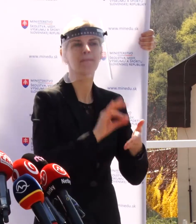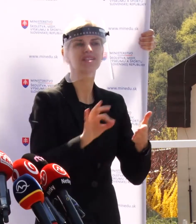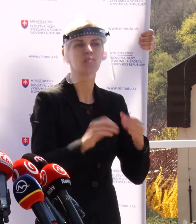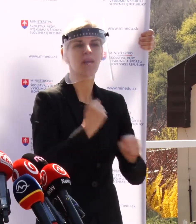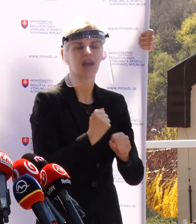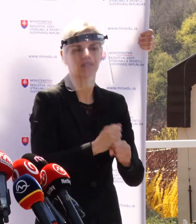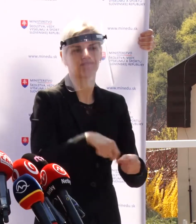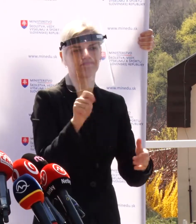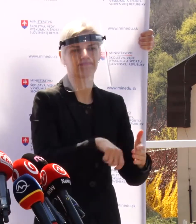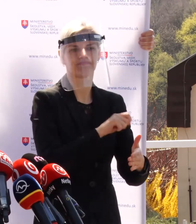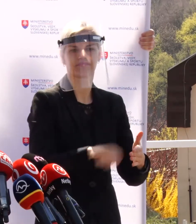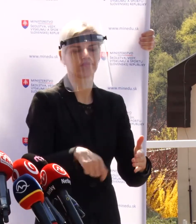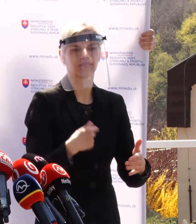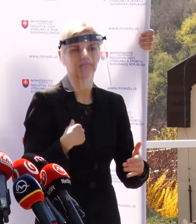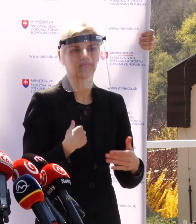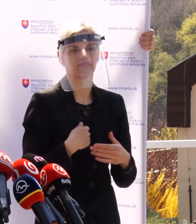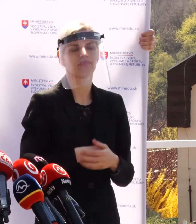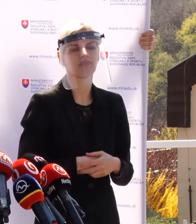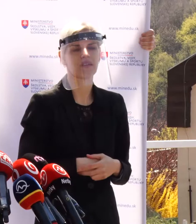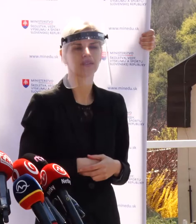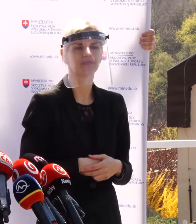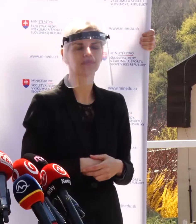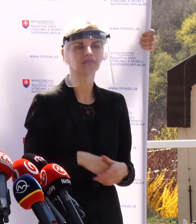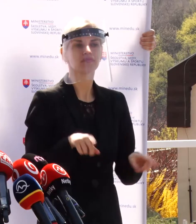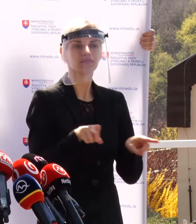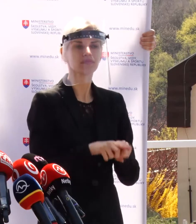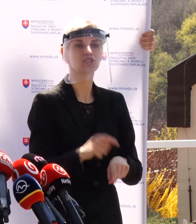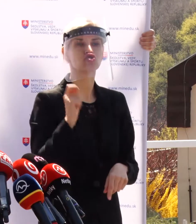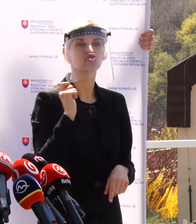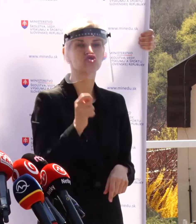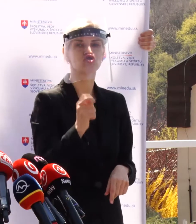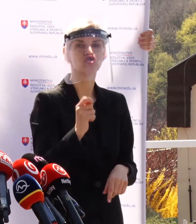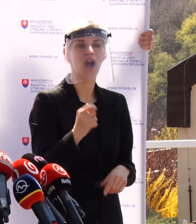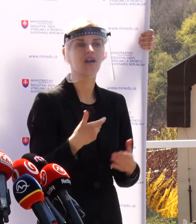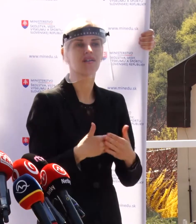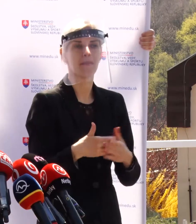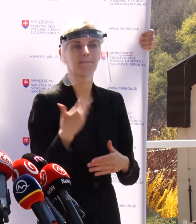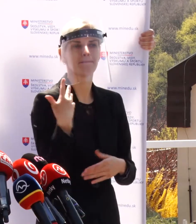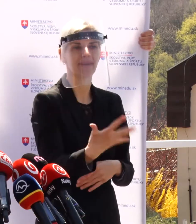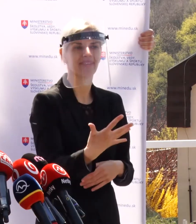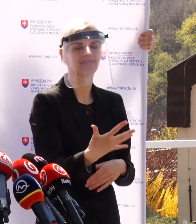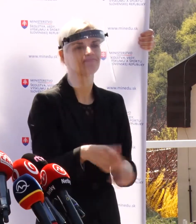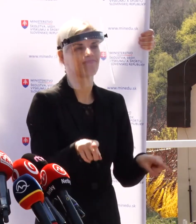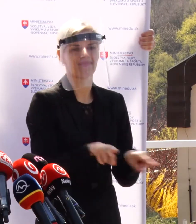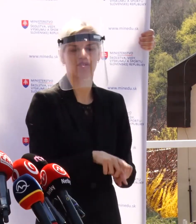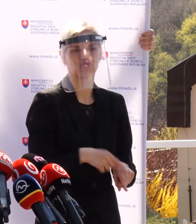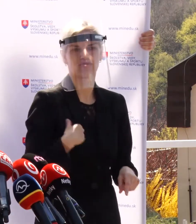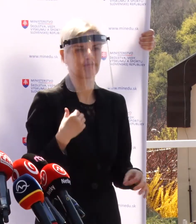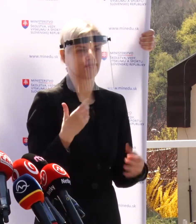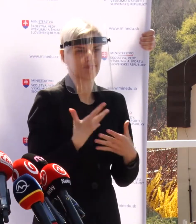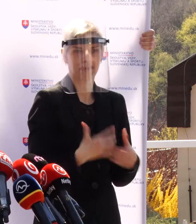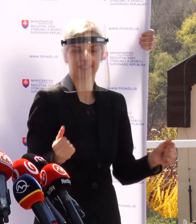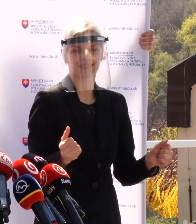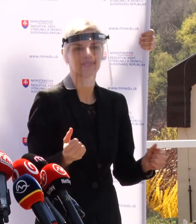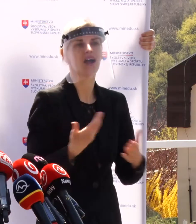Rovnako ako v prípade základných škôl, žiak nemôže byť zo žiadneho predmetu hodnotený stupňom nedostatočný alebo dosiahol